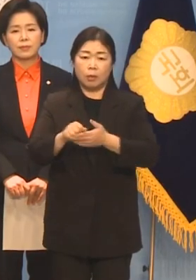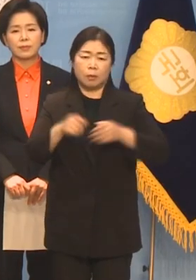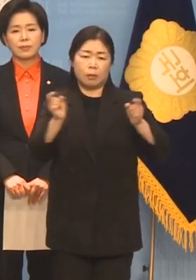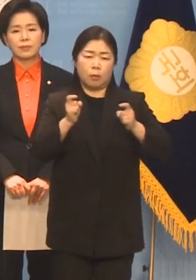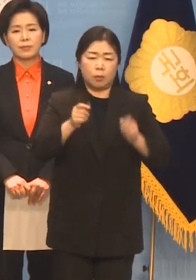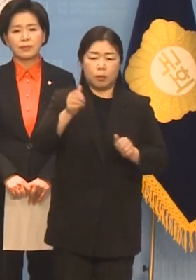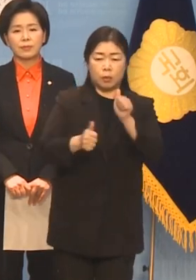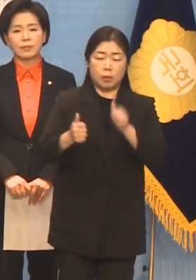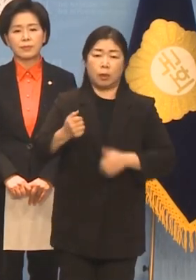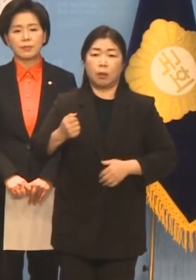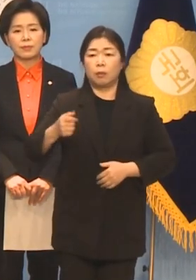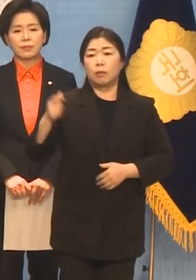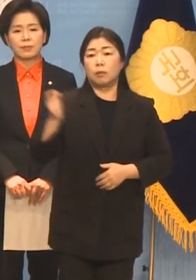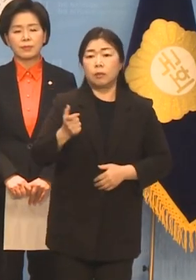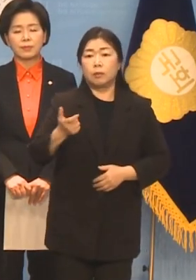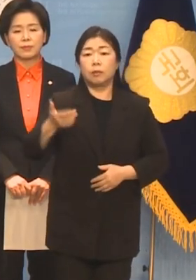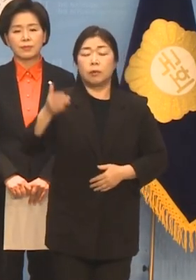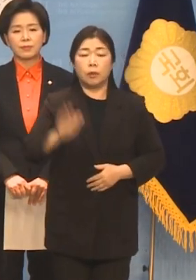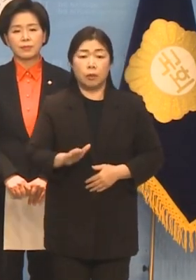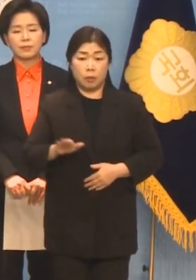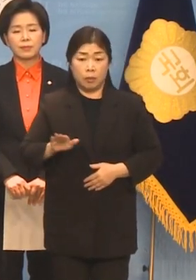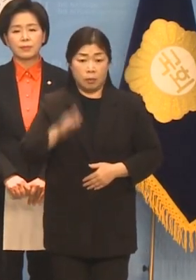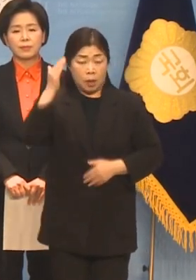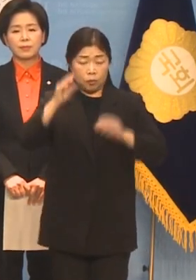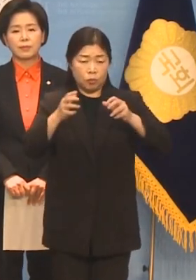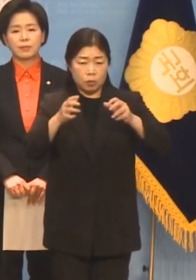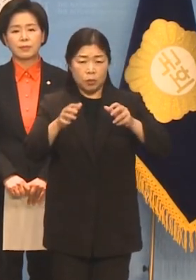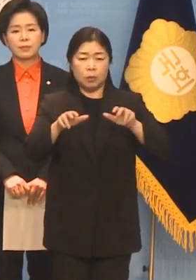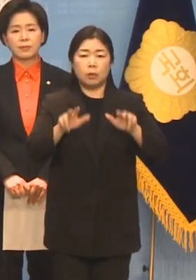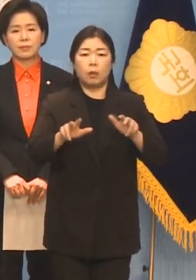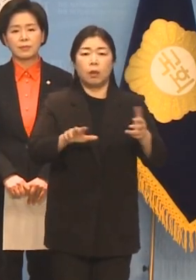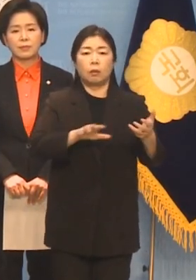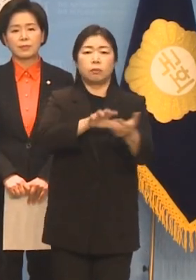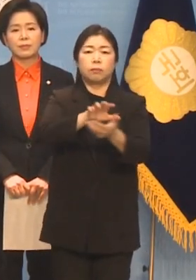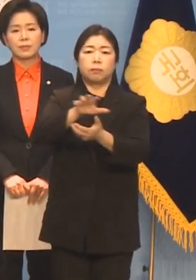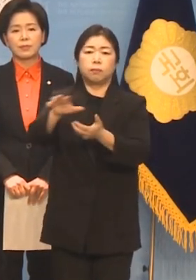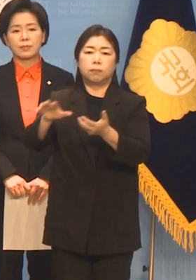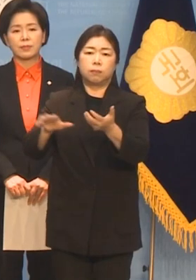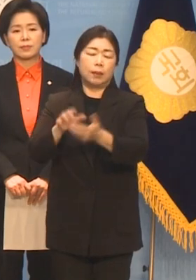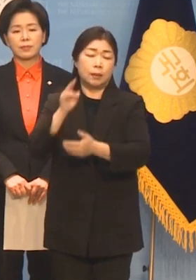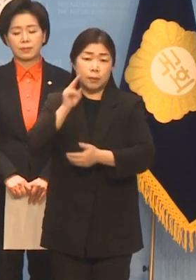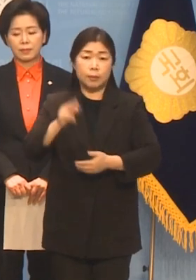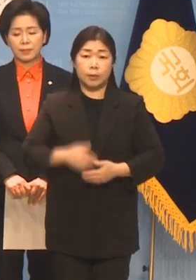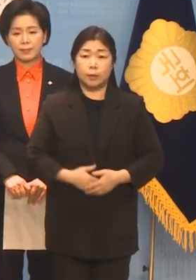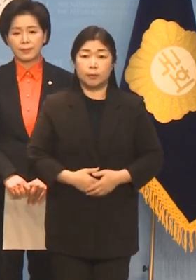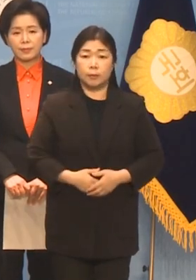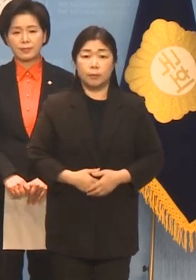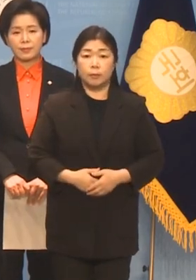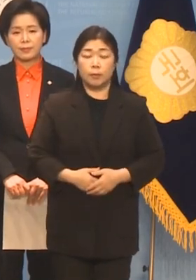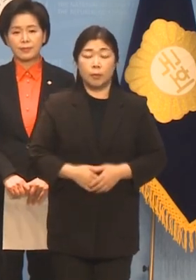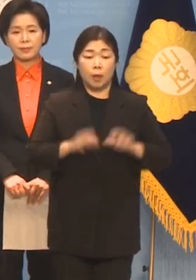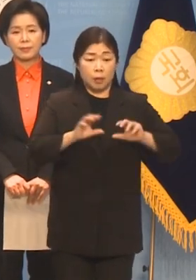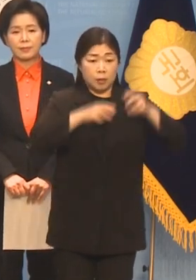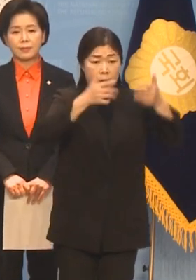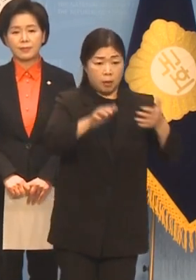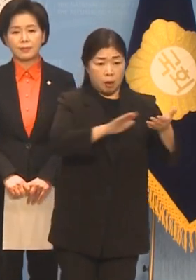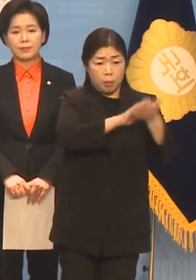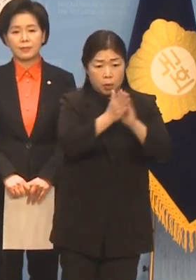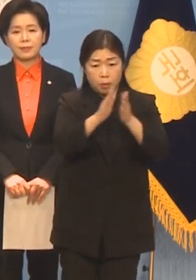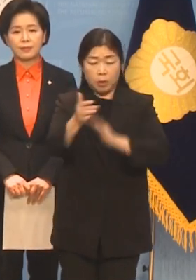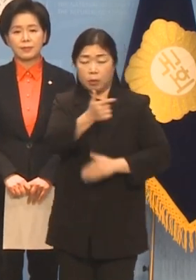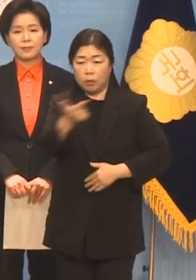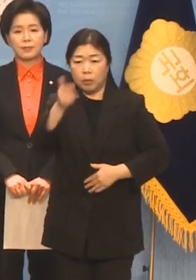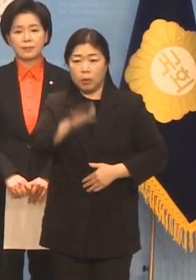속에서 우리는 전대미문의 혼란스러운 시기를 보내고 있습니다. 이런 격변의 상황에서 과거의